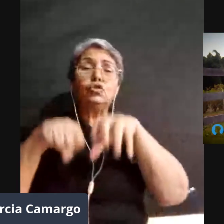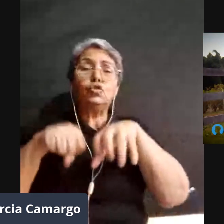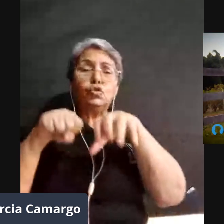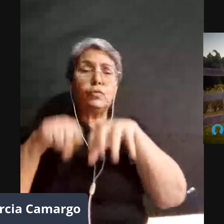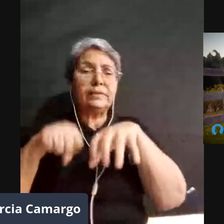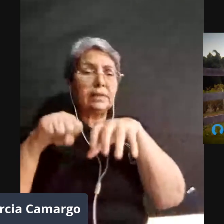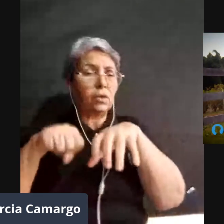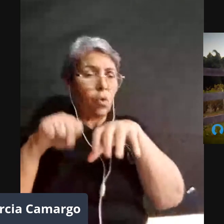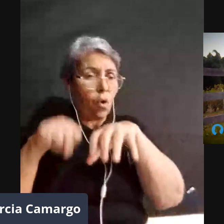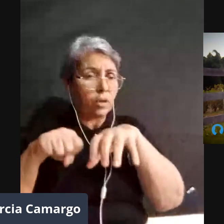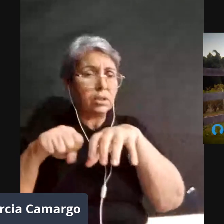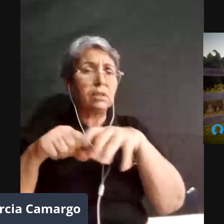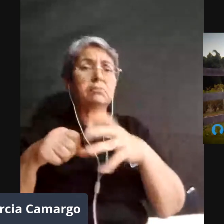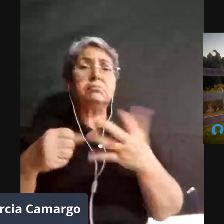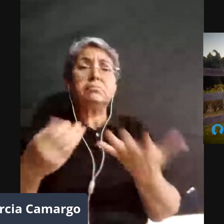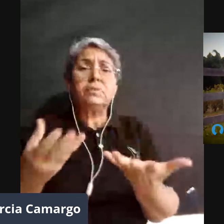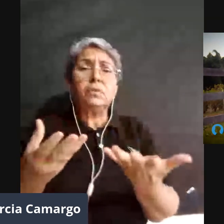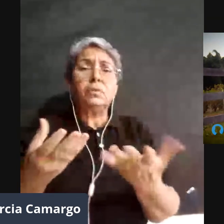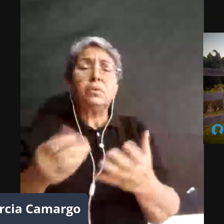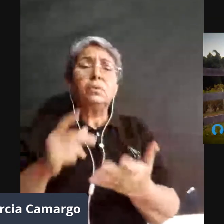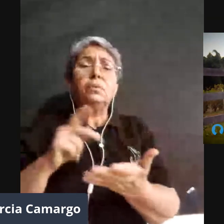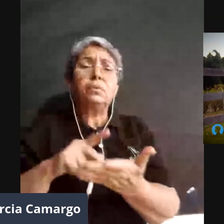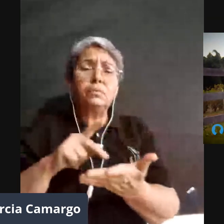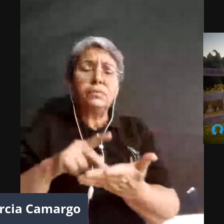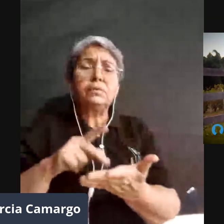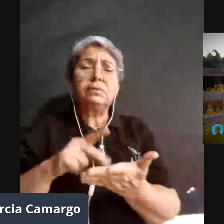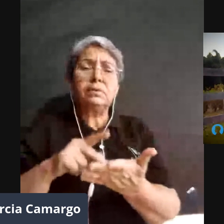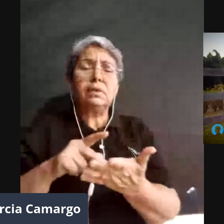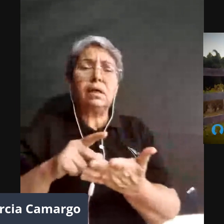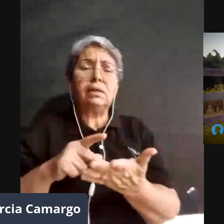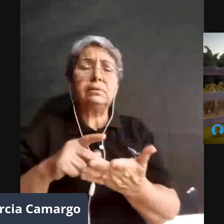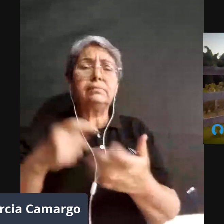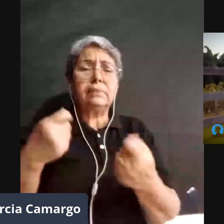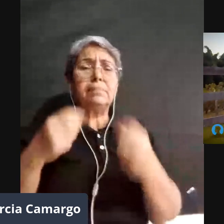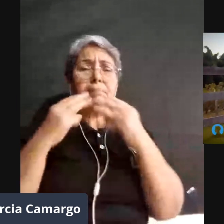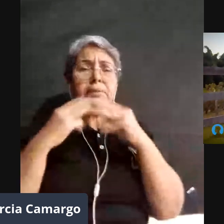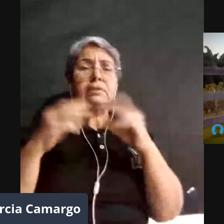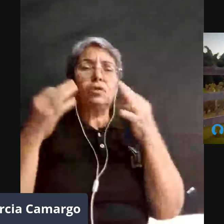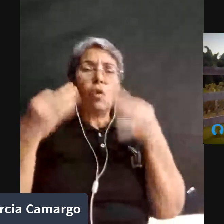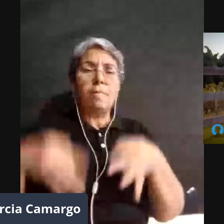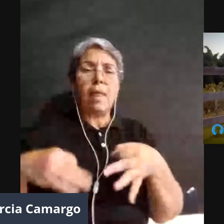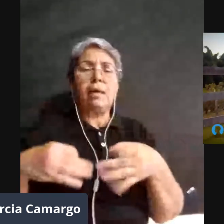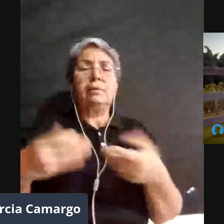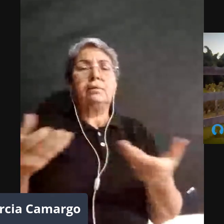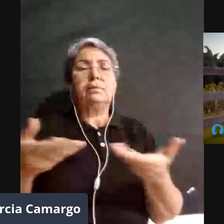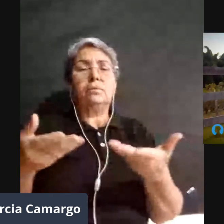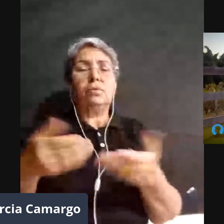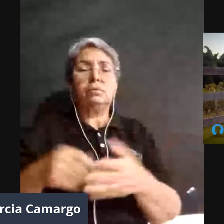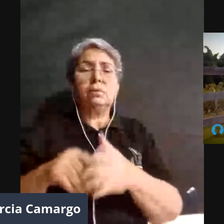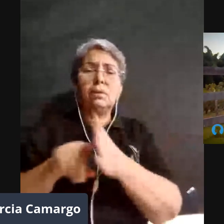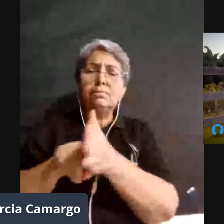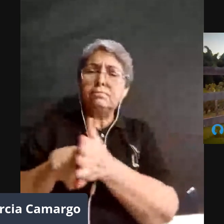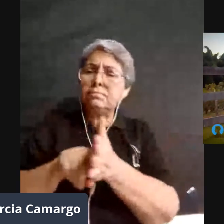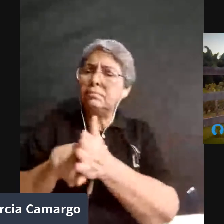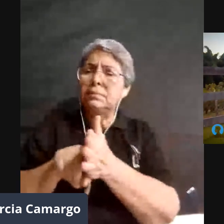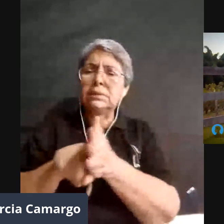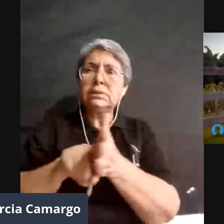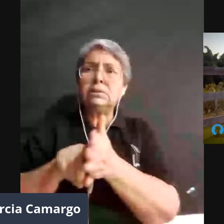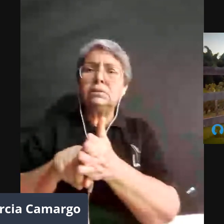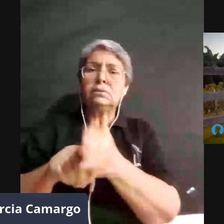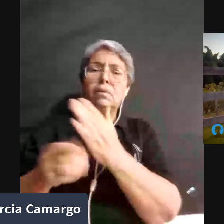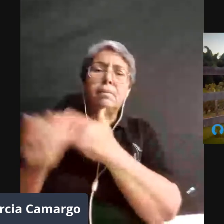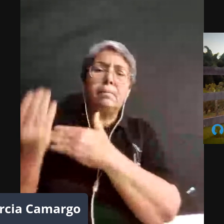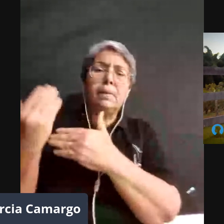buscar a verdade completa a esse respeito? Por que então examinar nosso passado adventista?